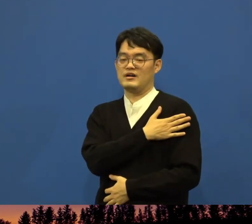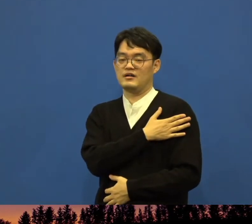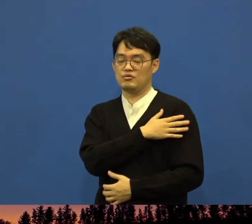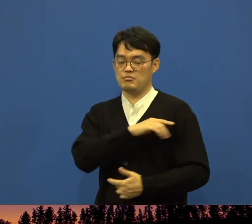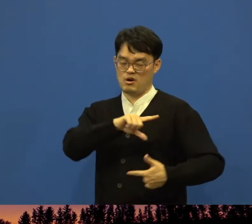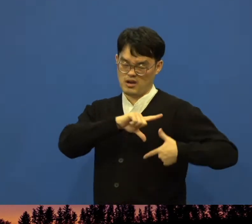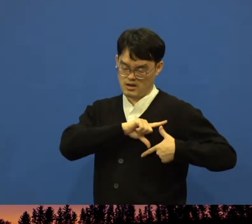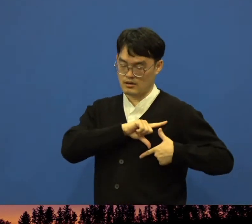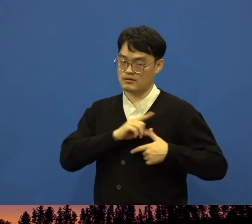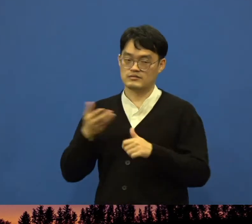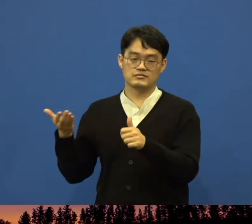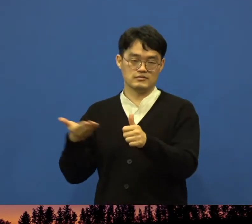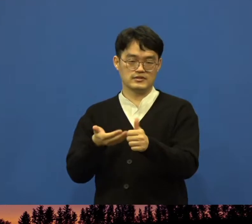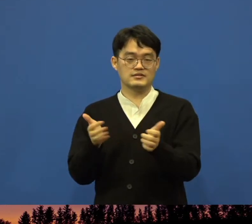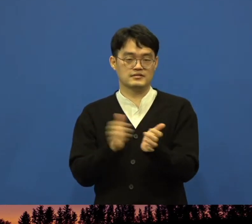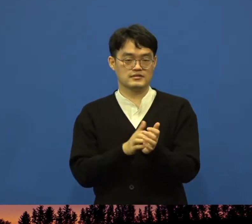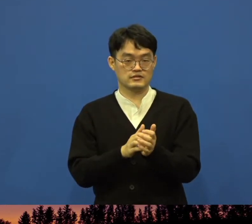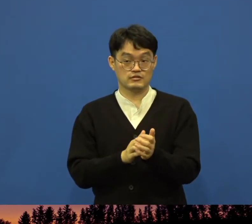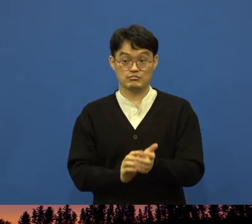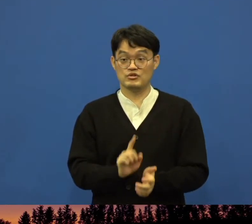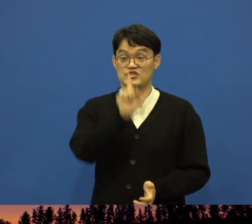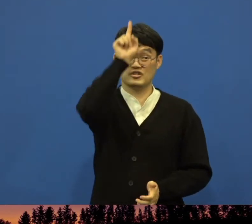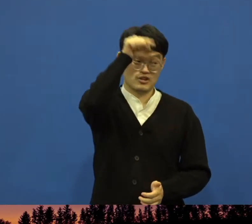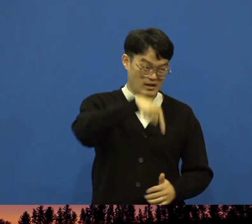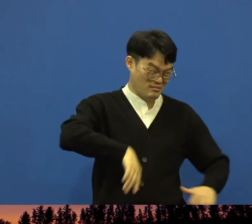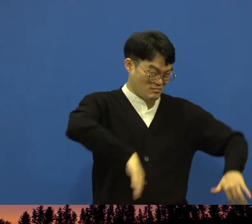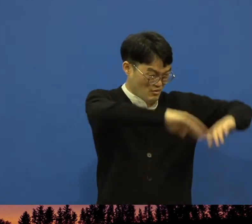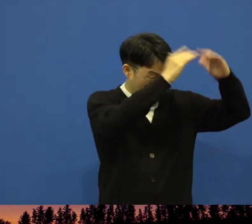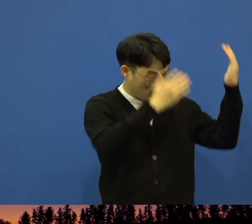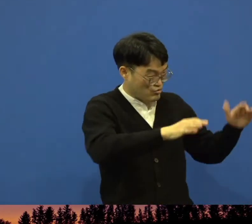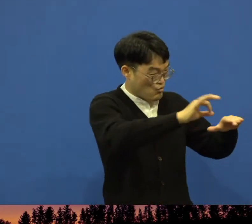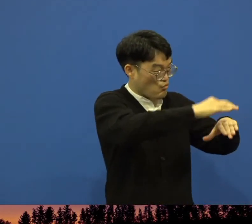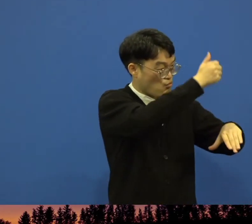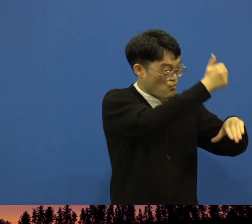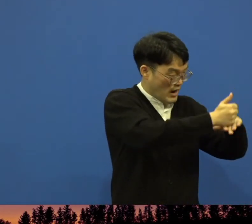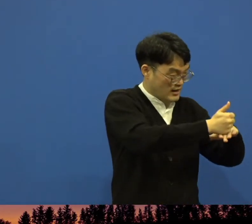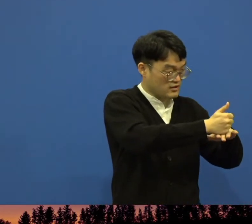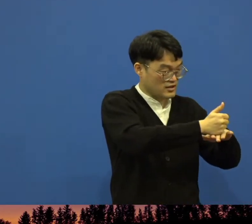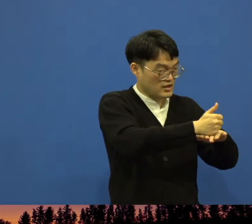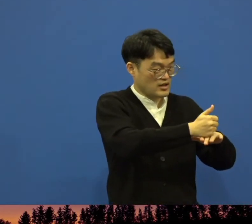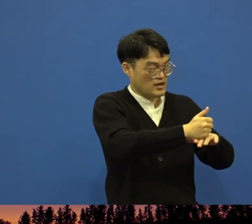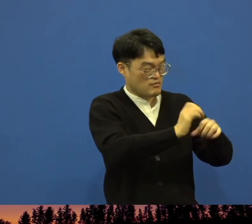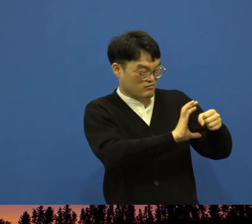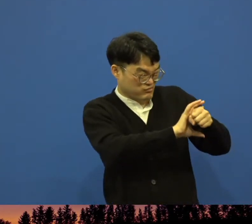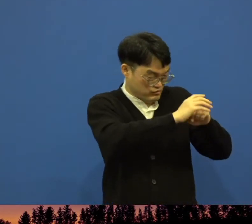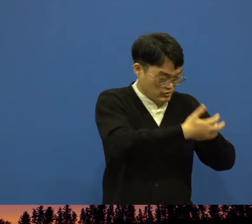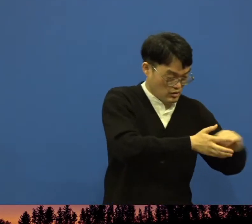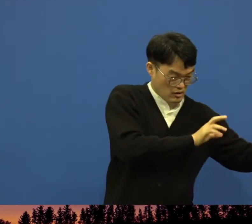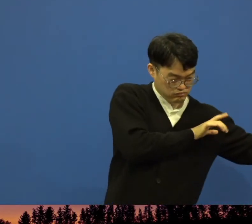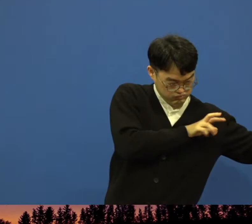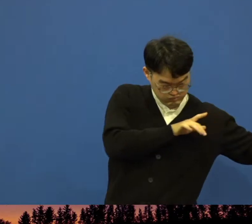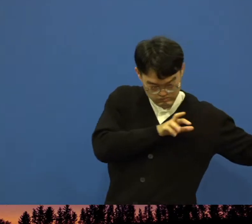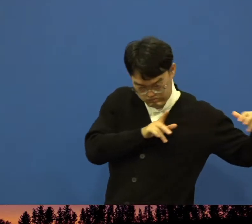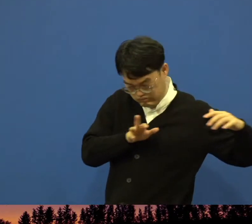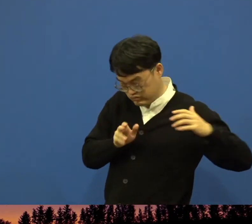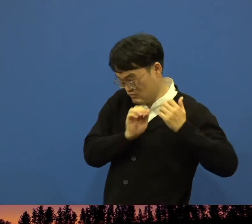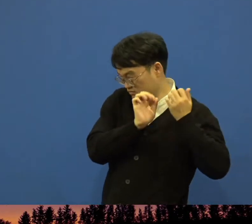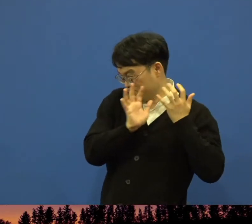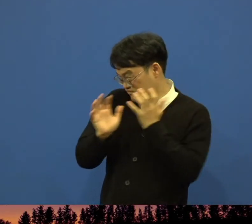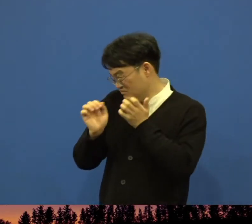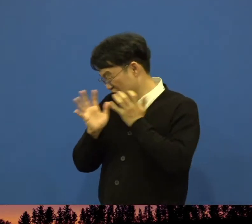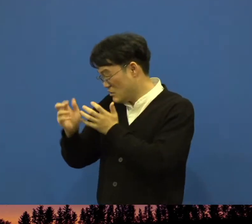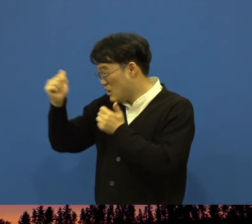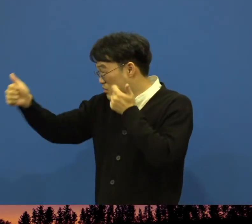주셨죠. 그리고 천하의 왕들이 솔로몬에게 이 지혜를 구하러 왔으니까 이 지혜가 얼마나 대단한 왕입니까?